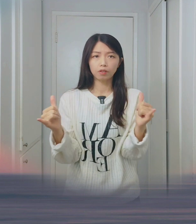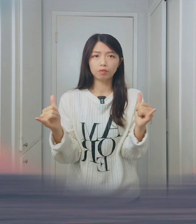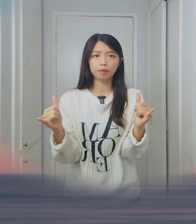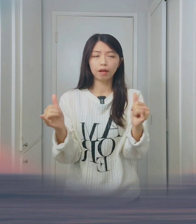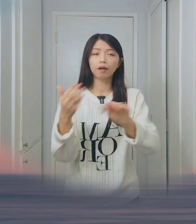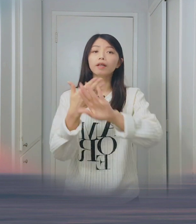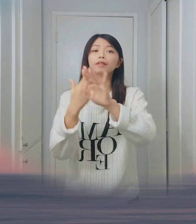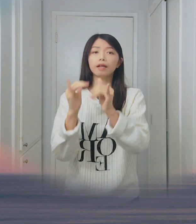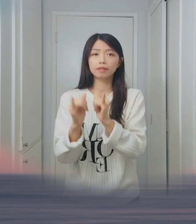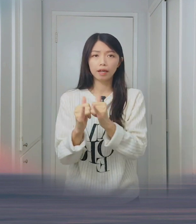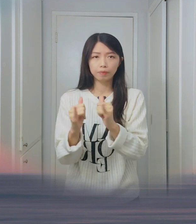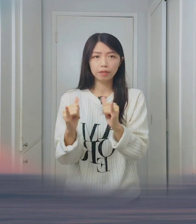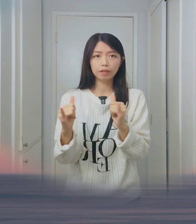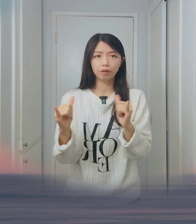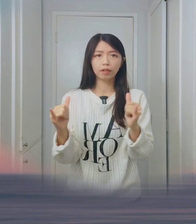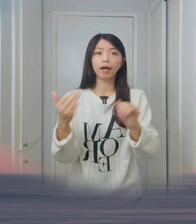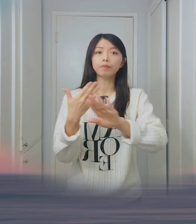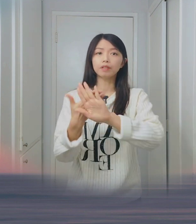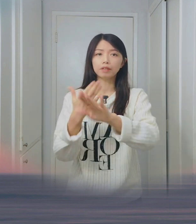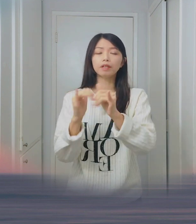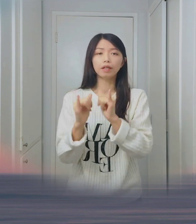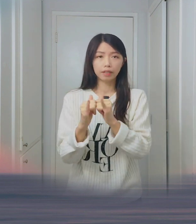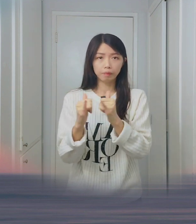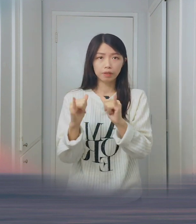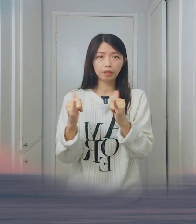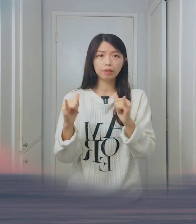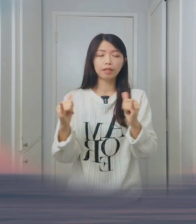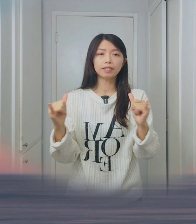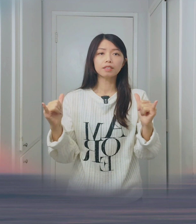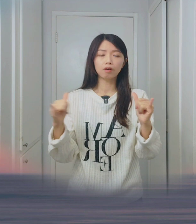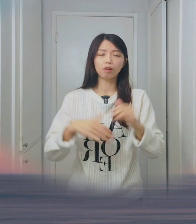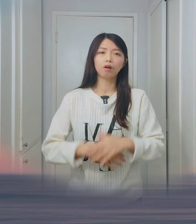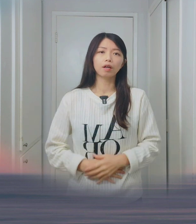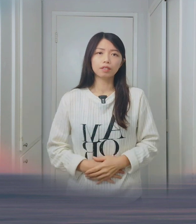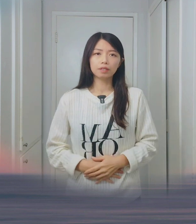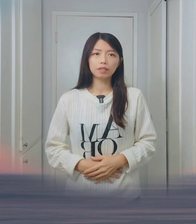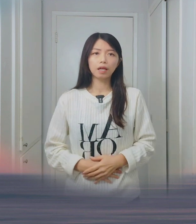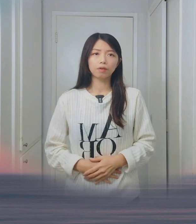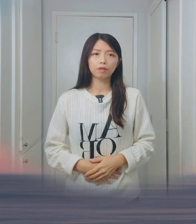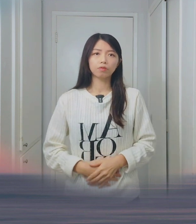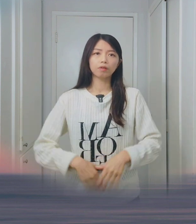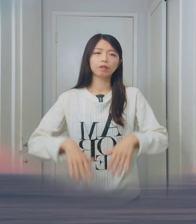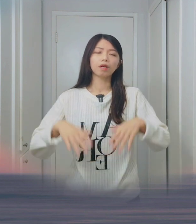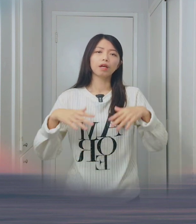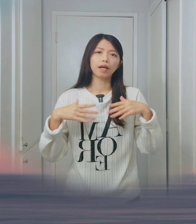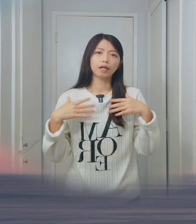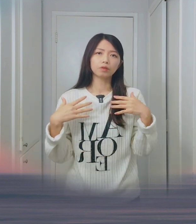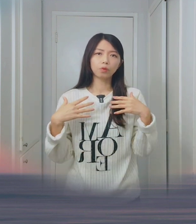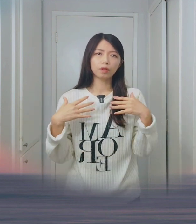밖으로 나가주시면 돼요. 다른 사람들, 그러니까 남들은 지쳐서, 지치다라고 하는 뜻의